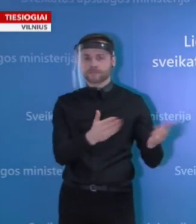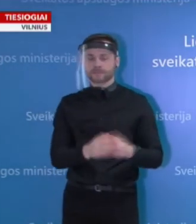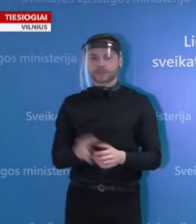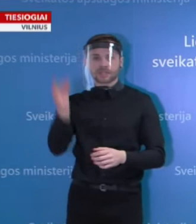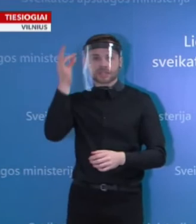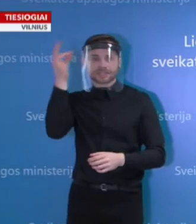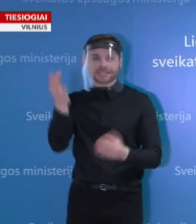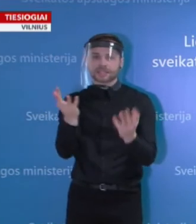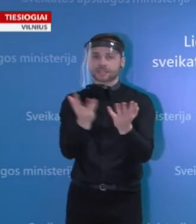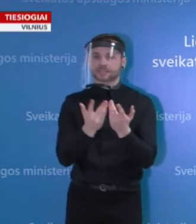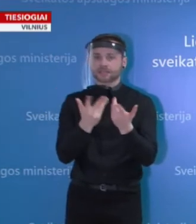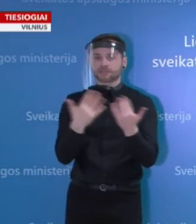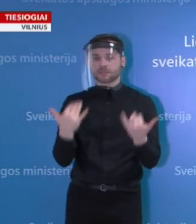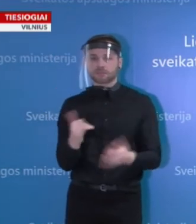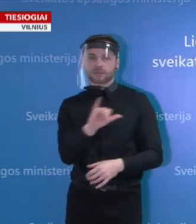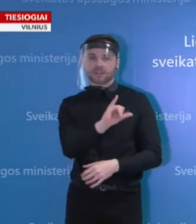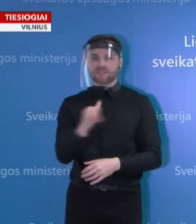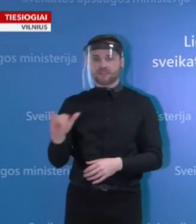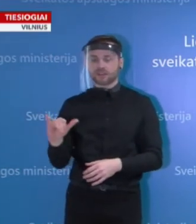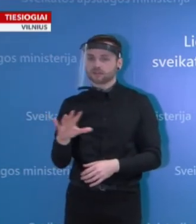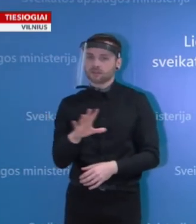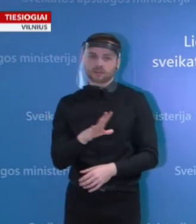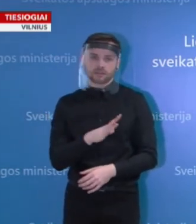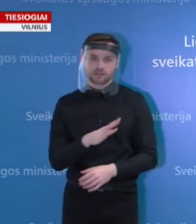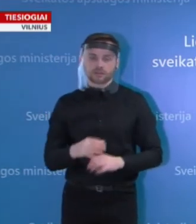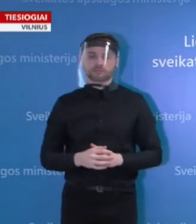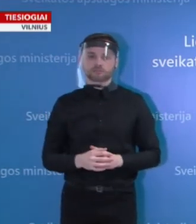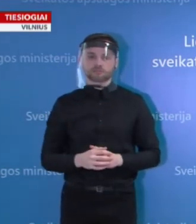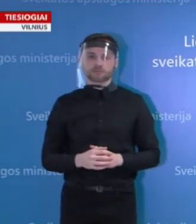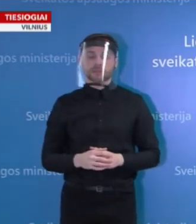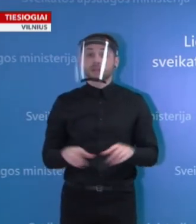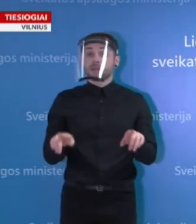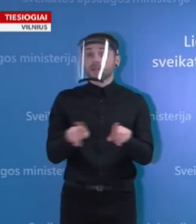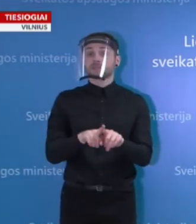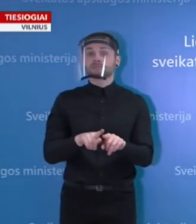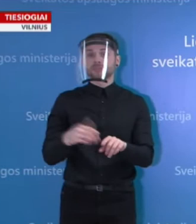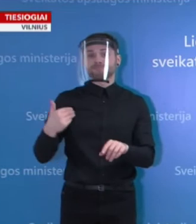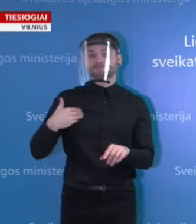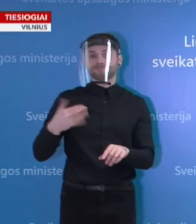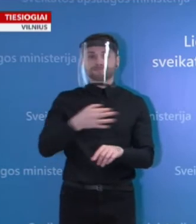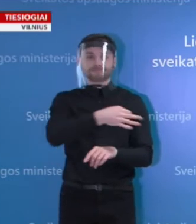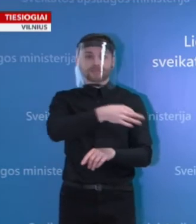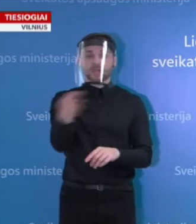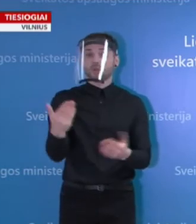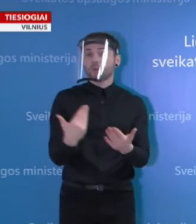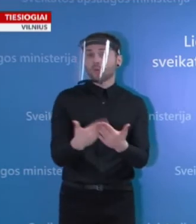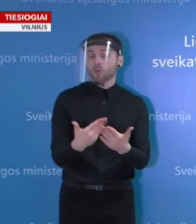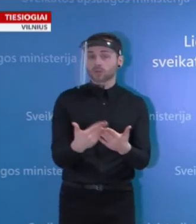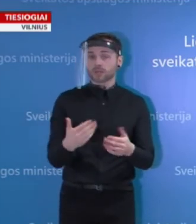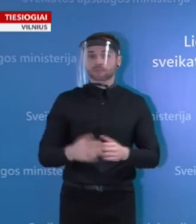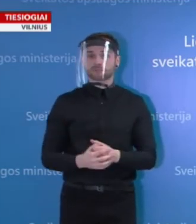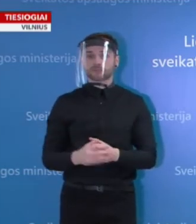Skaičių tikrai negalim įvertinti ir aš pasakysiu dėl ko. Vat net ir